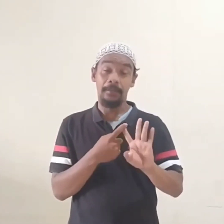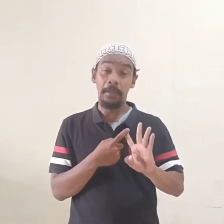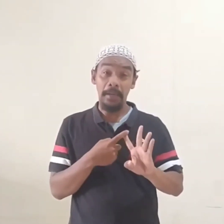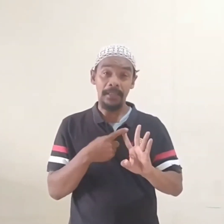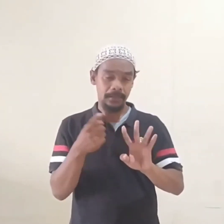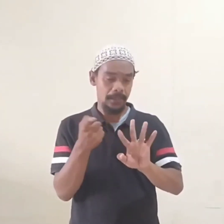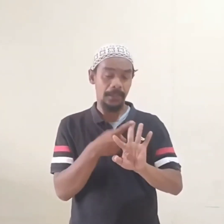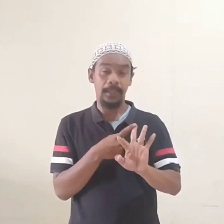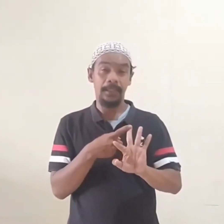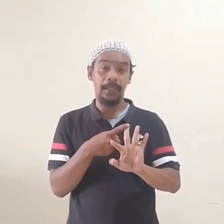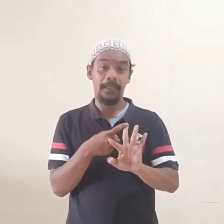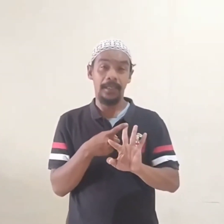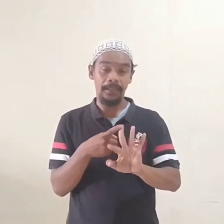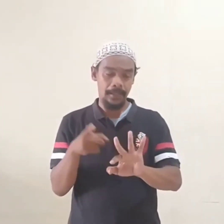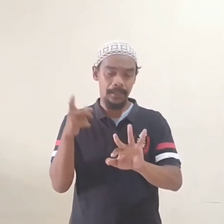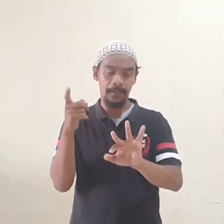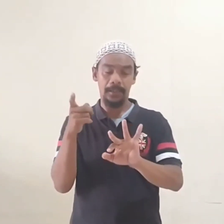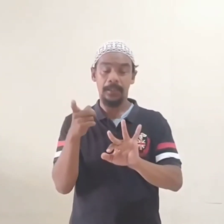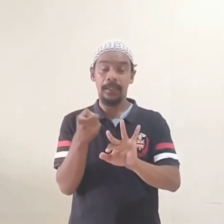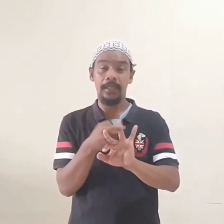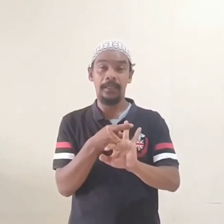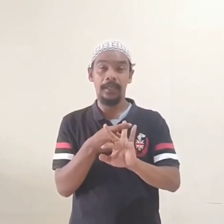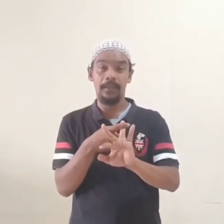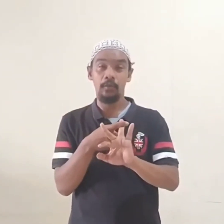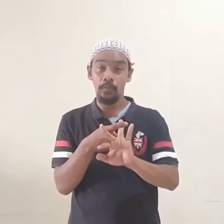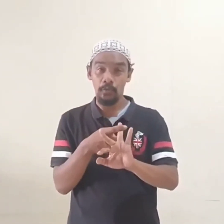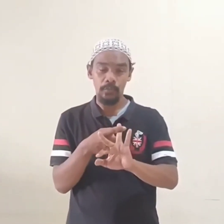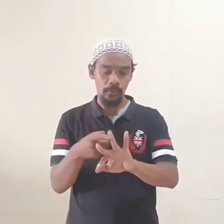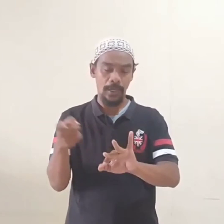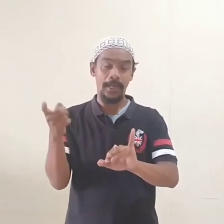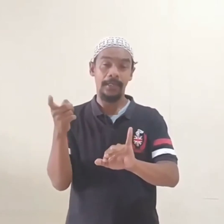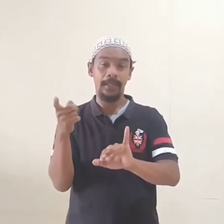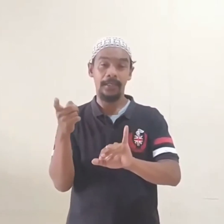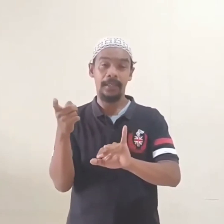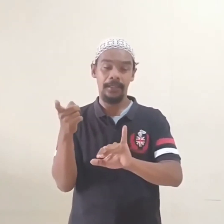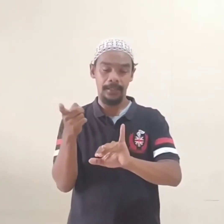Ada gaya bebas, ada gaya dada, ada gaya kupu-kupu, ada gaya